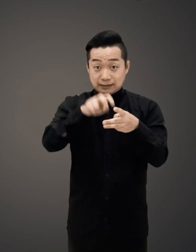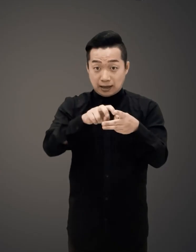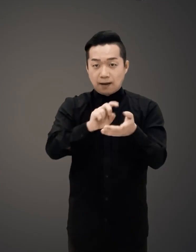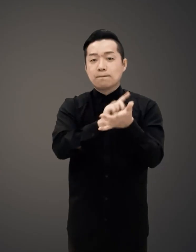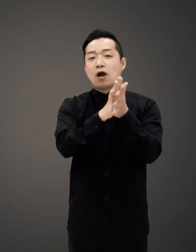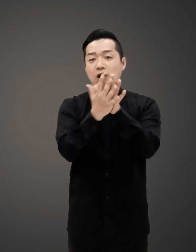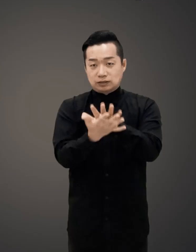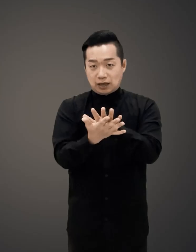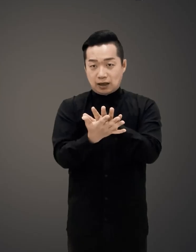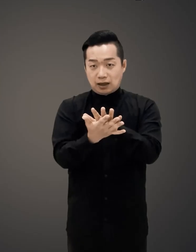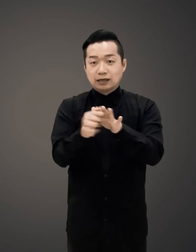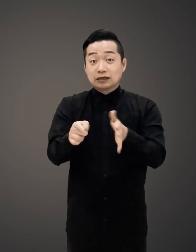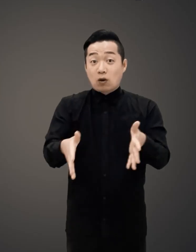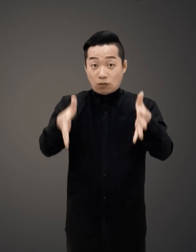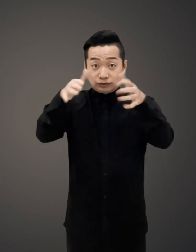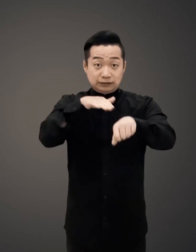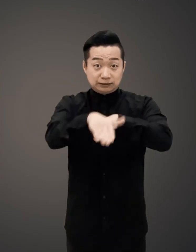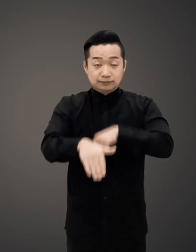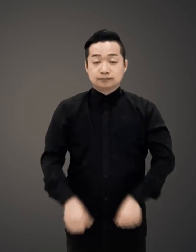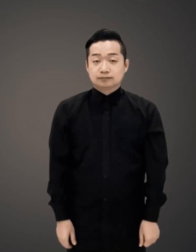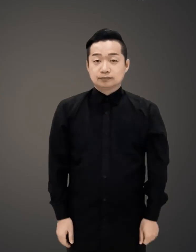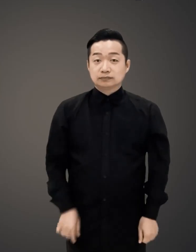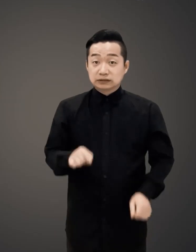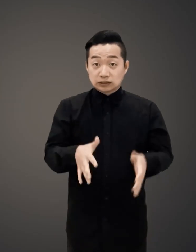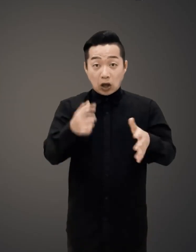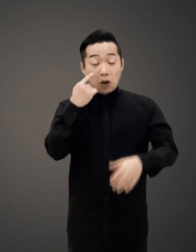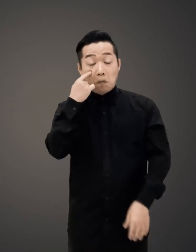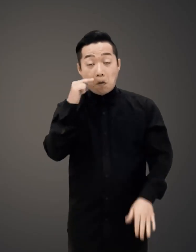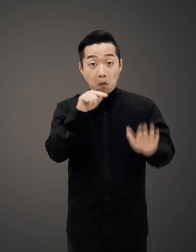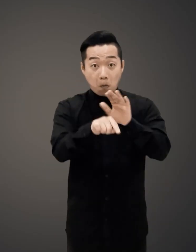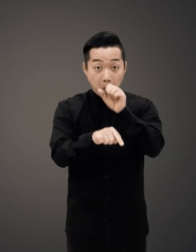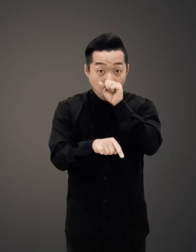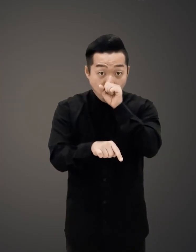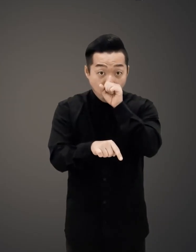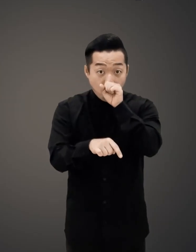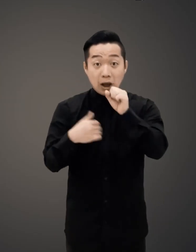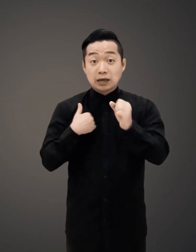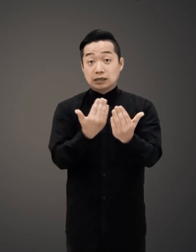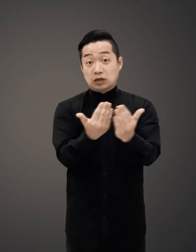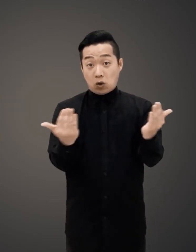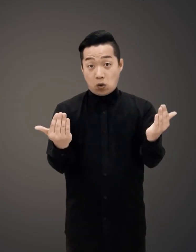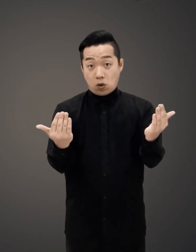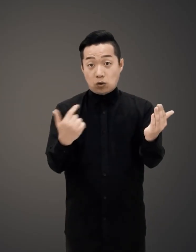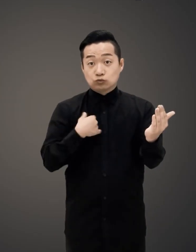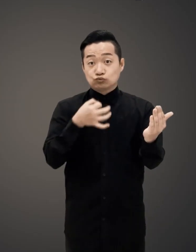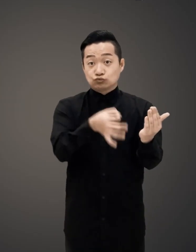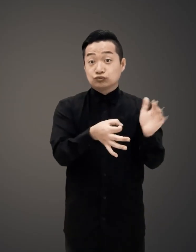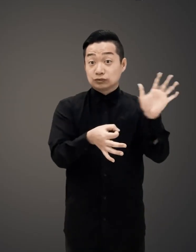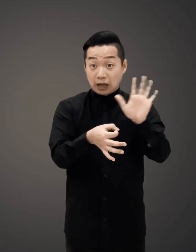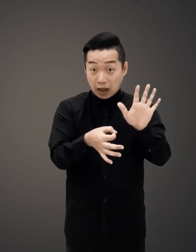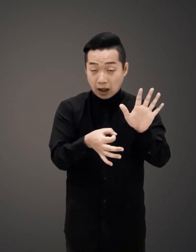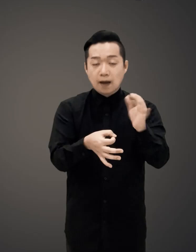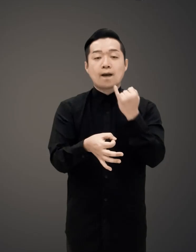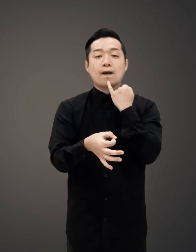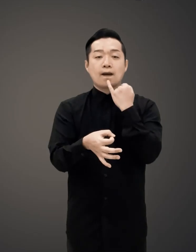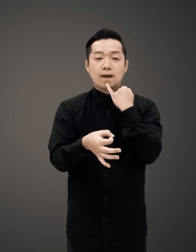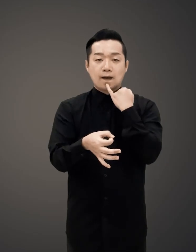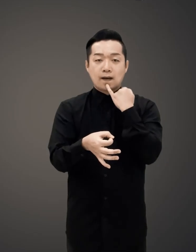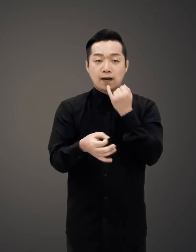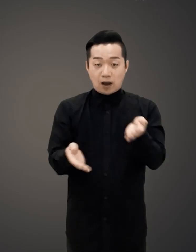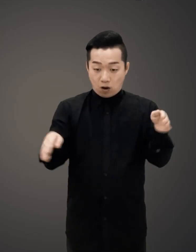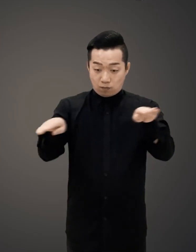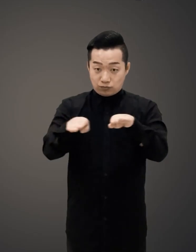이제 변화를 시킨 건물입니다. 근데 이 건물에 가면 되게 좋은 게 제가 전시회에 입장료를 지불하지 않아도